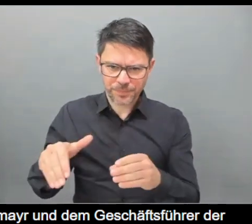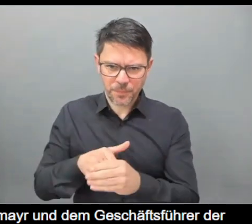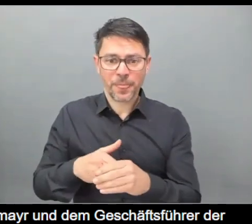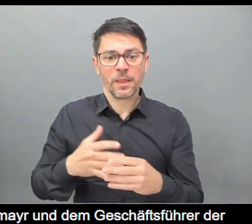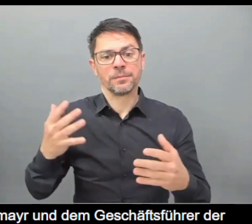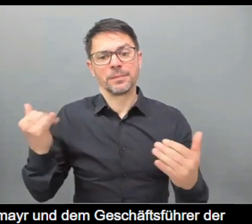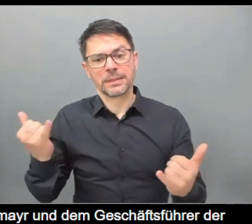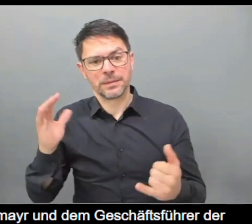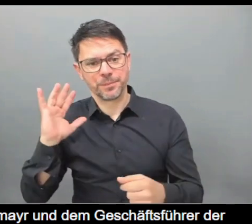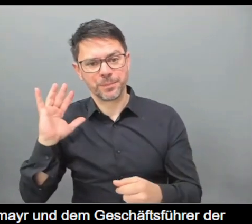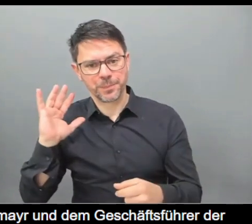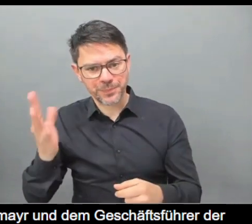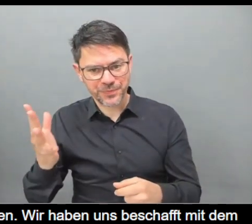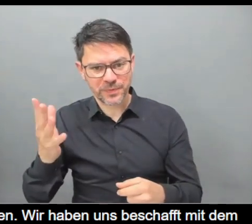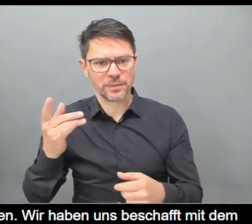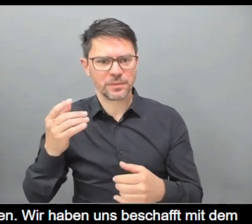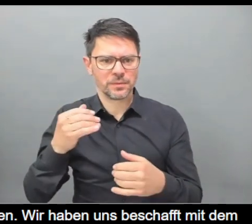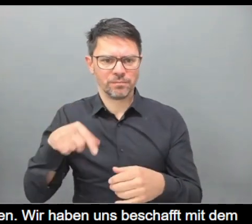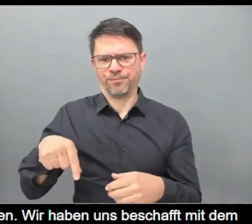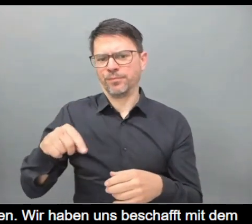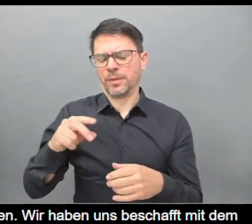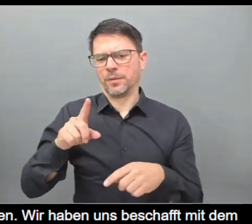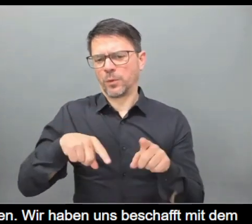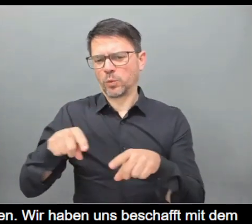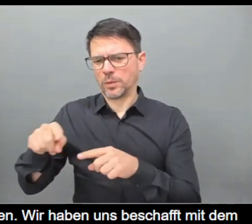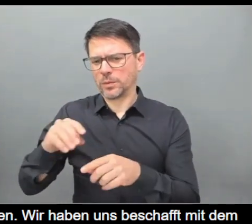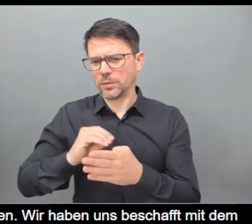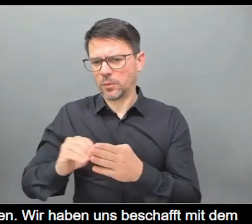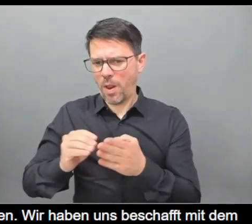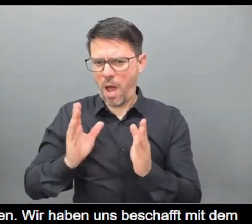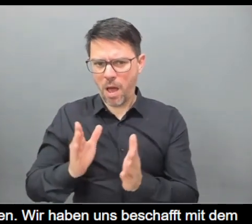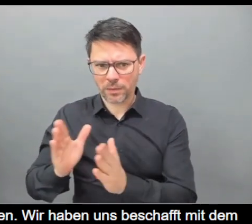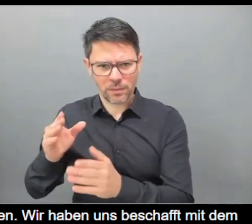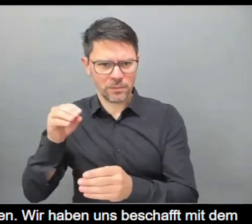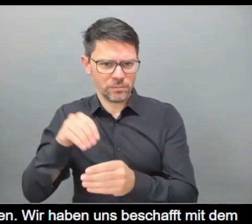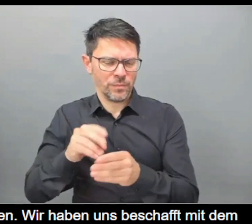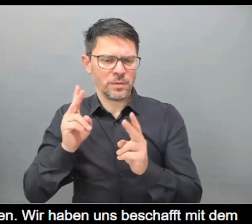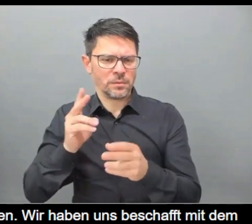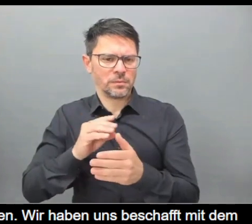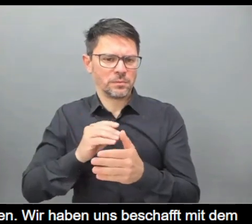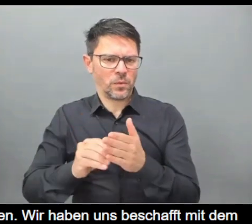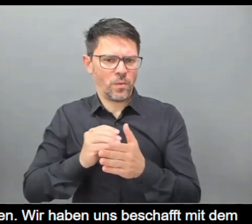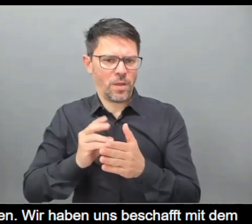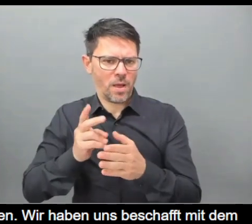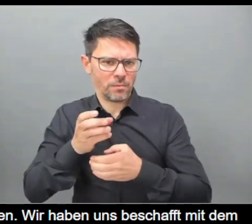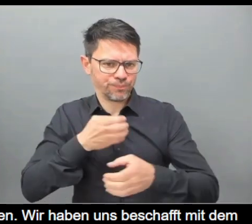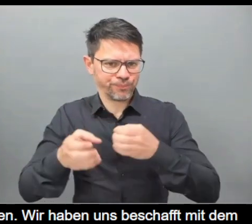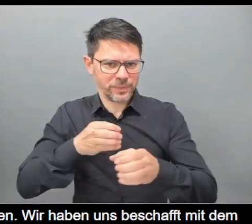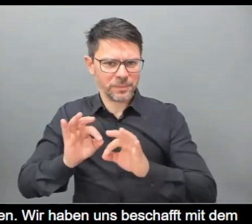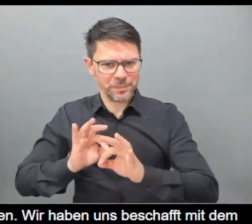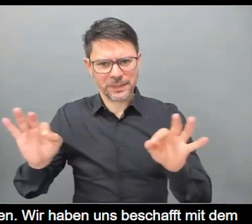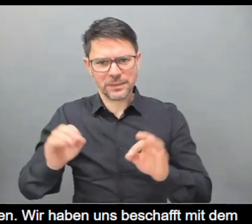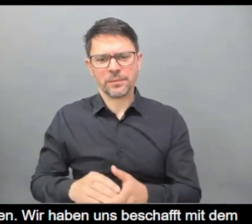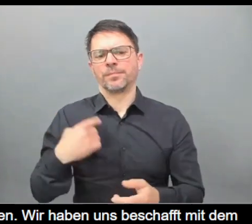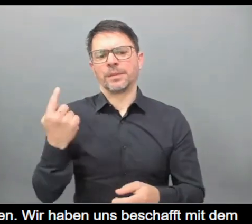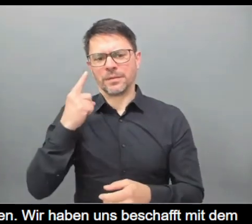oder die Perspektive A13 für Grund- und Mittelschullehrer auf den Weg gebracht. Aber